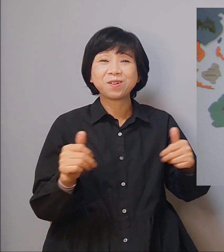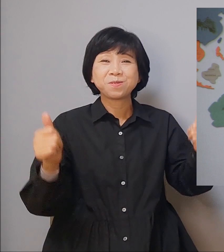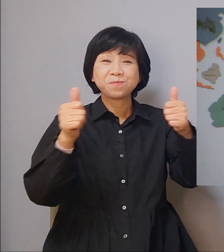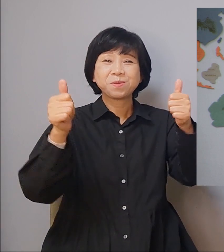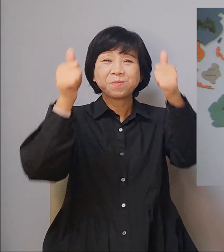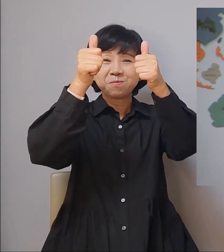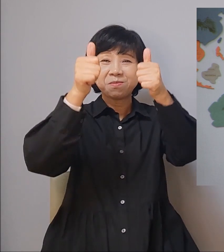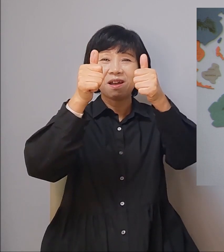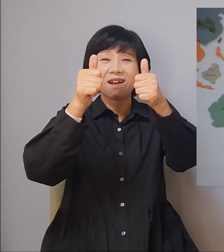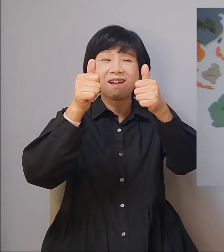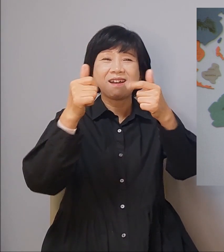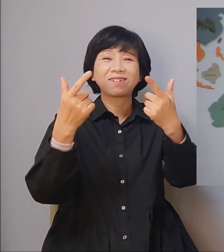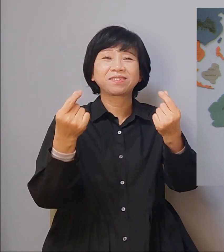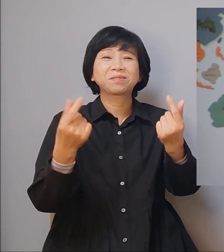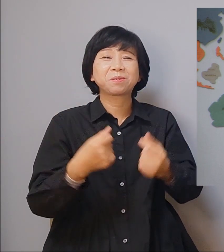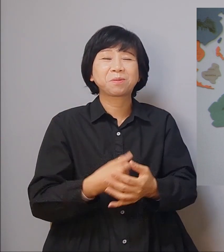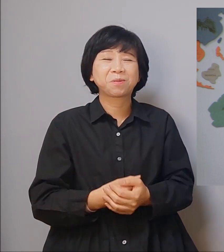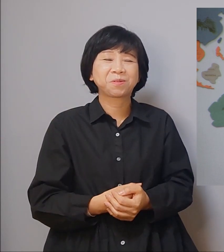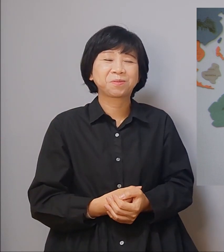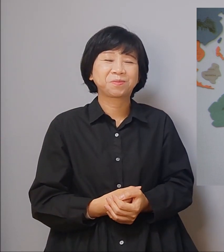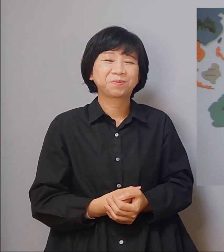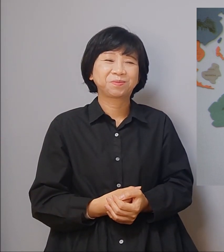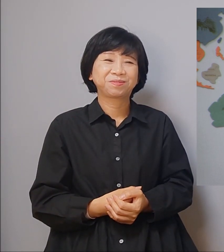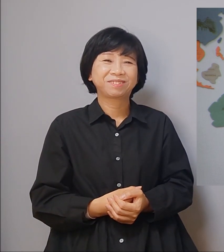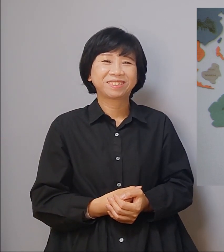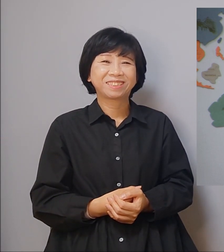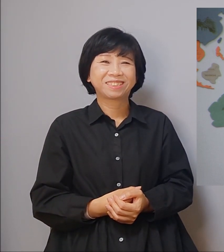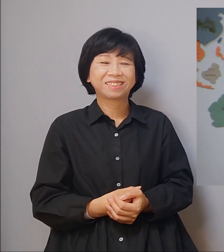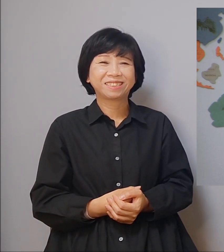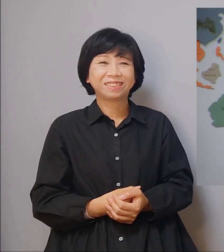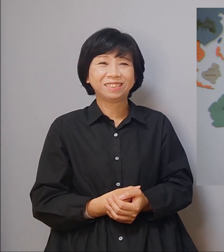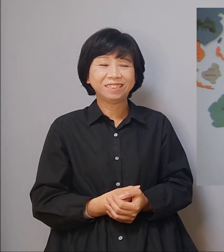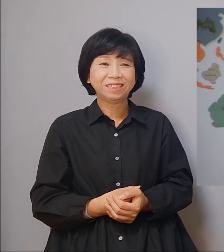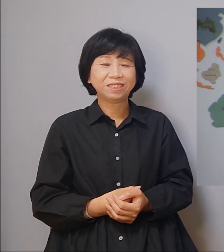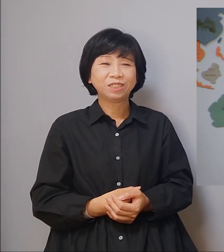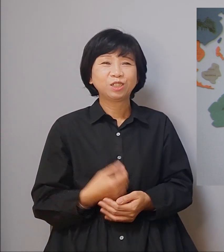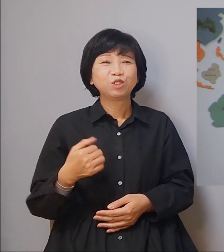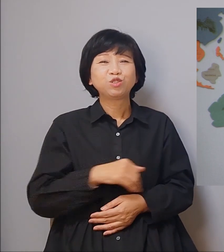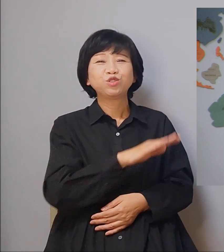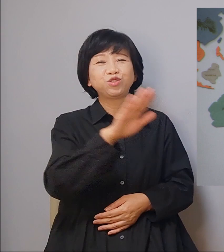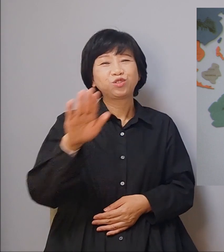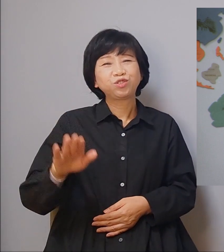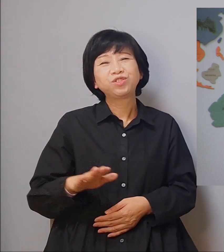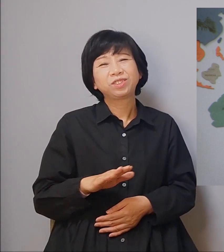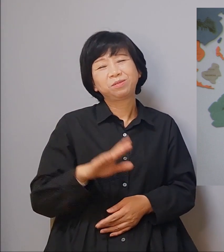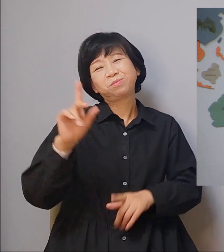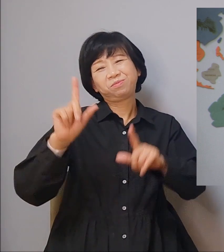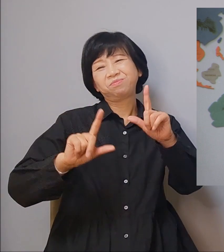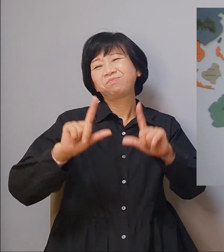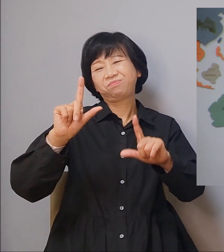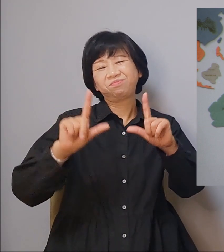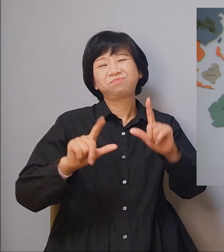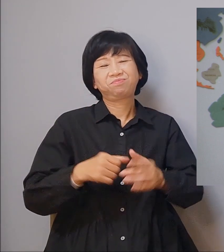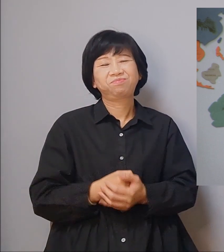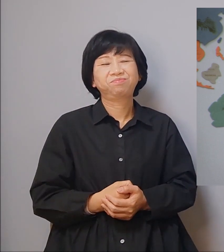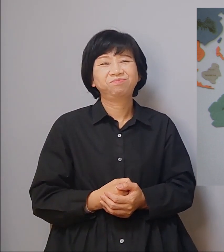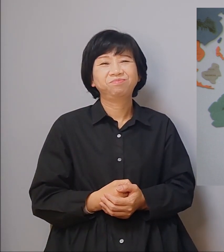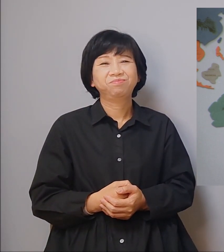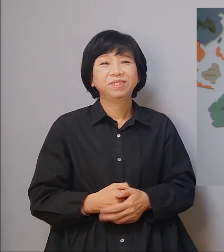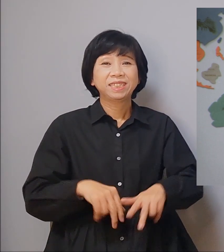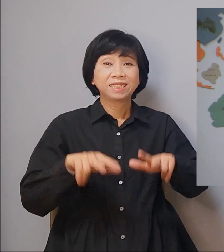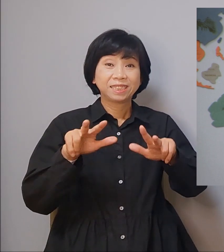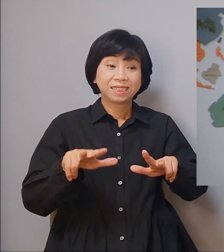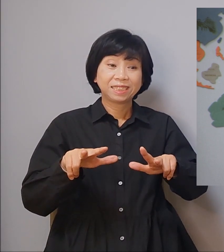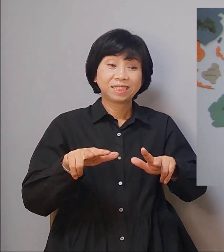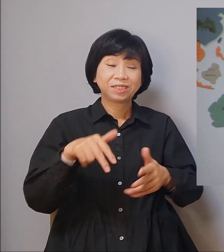굉장하더라. 여러분, 이게 저고 또 우리의 인생의 모습들입니다. 지금 현재 처한